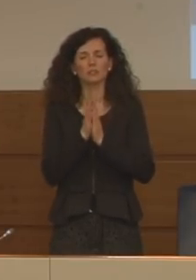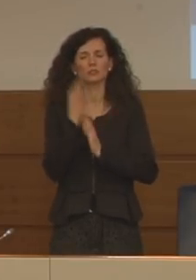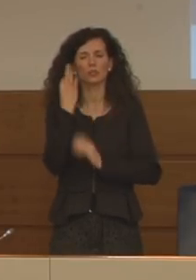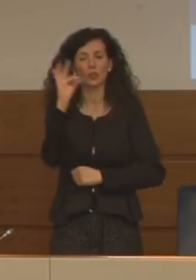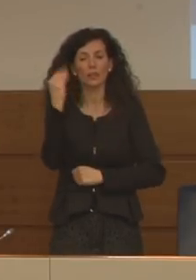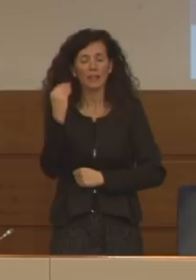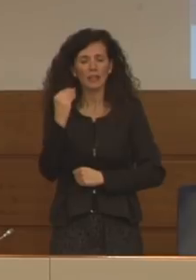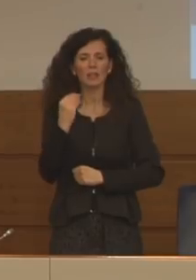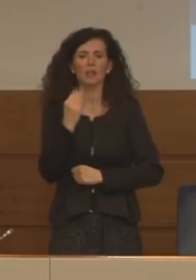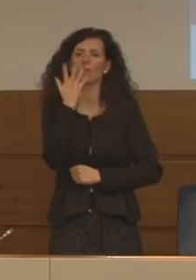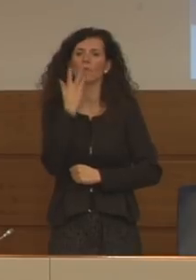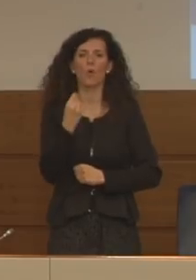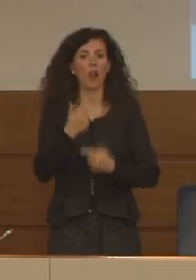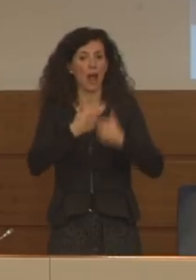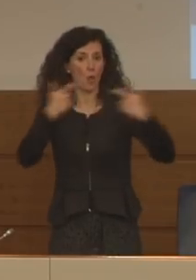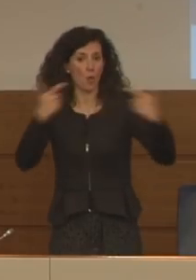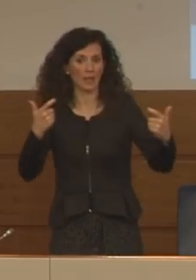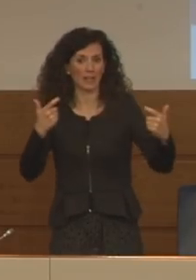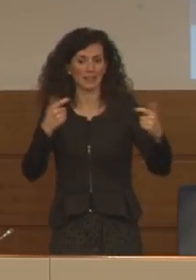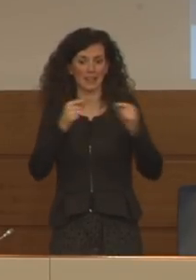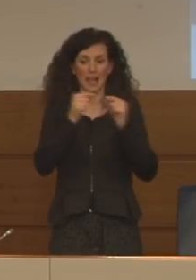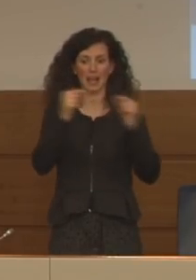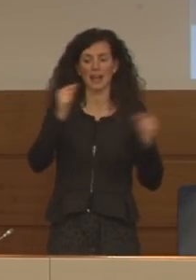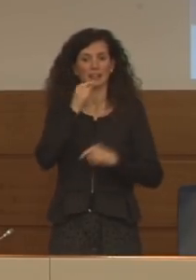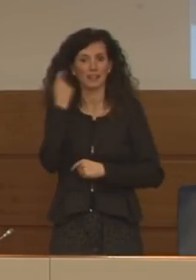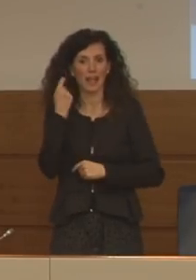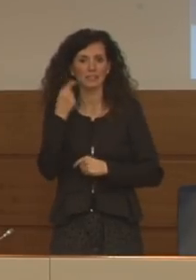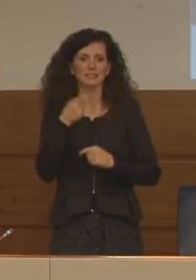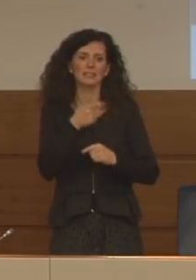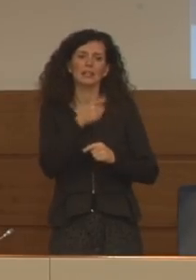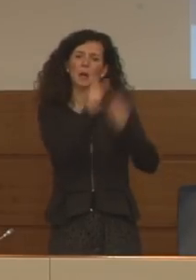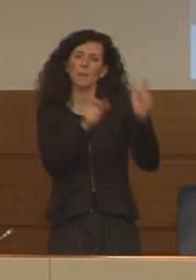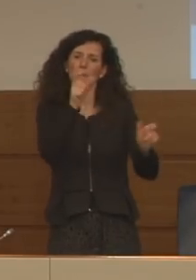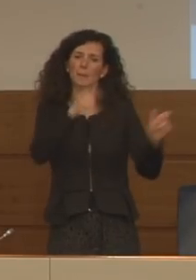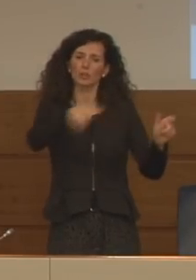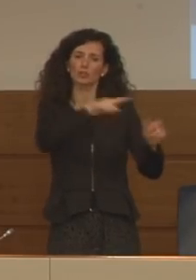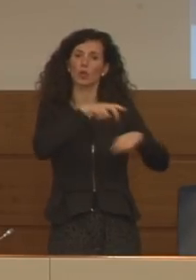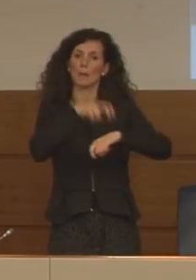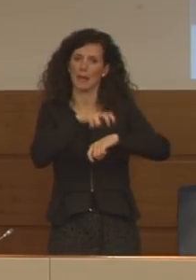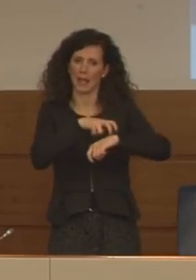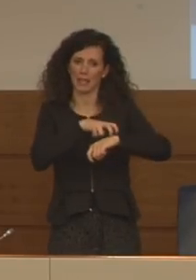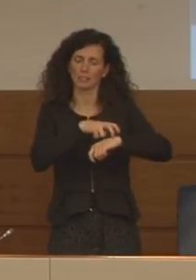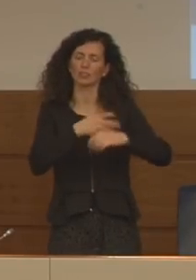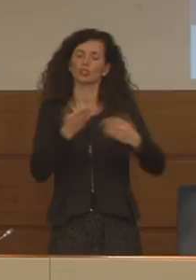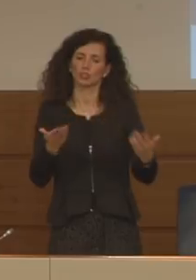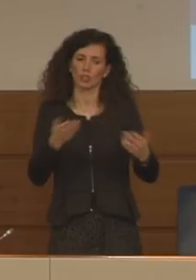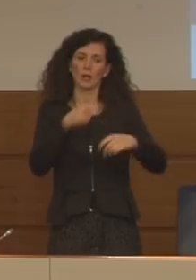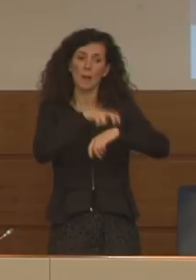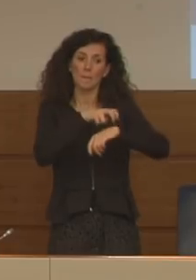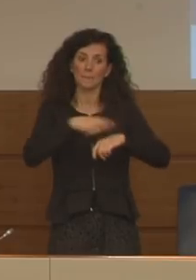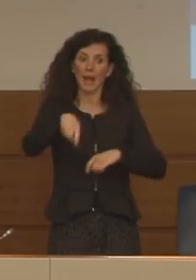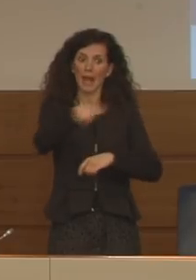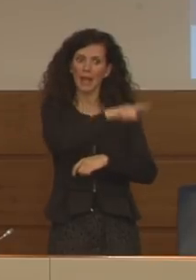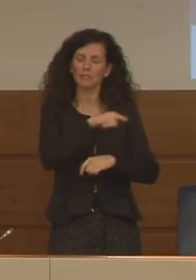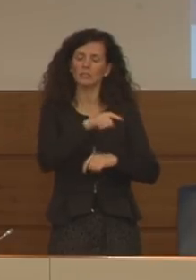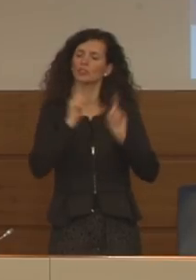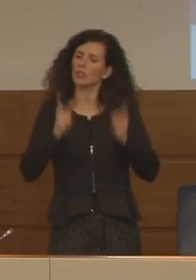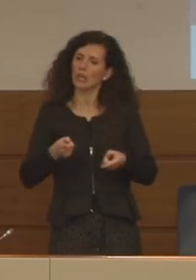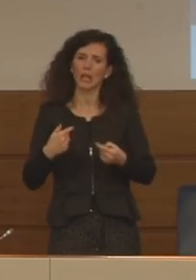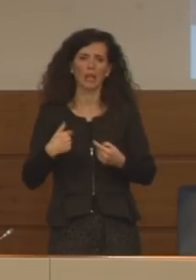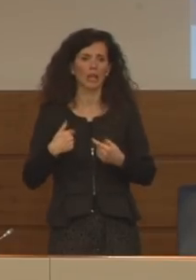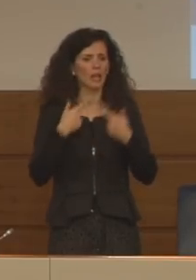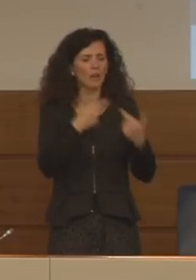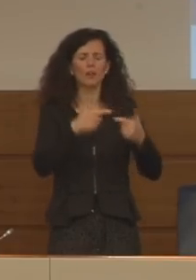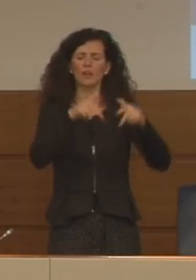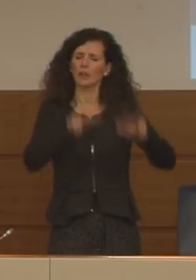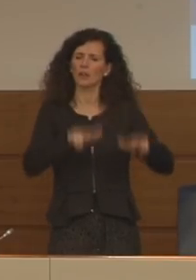di test a favore del personale sanitario esposto in prima linea queste sono persone a cui va gara va garantito un